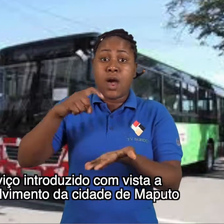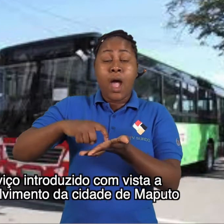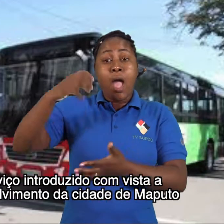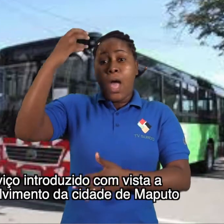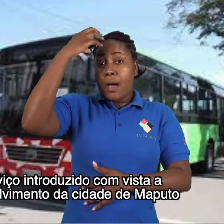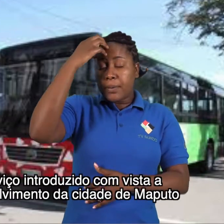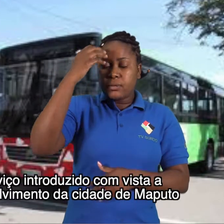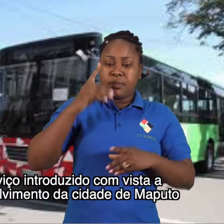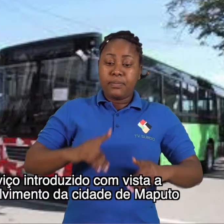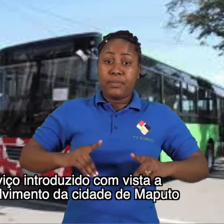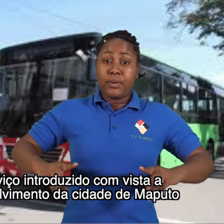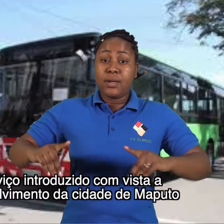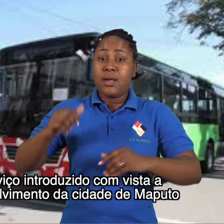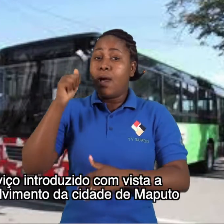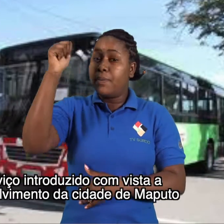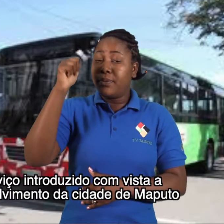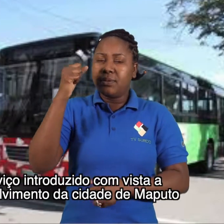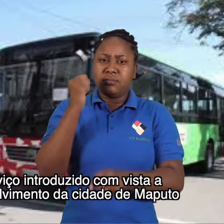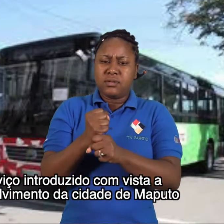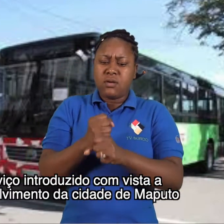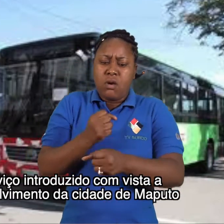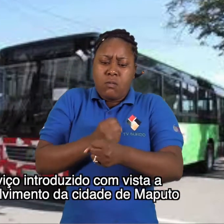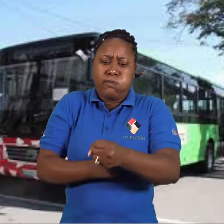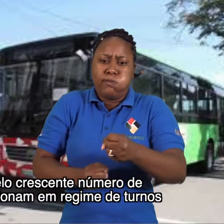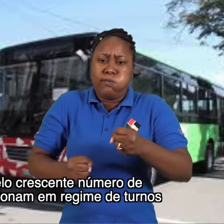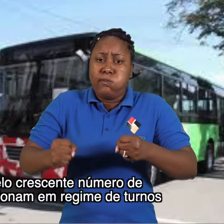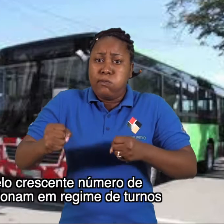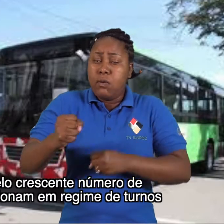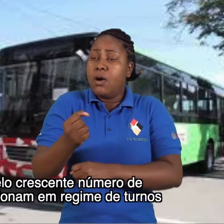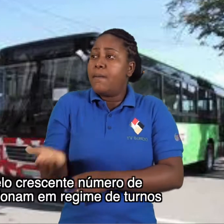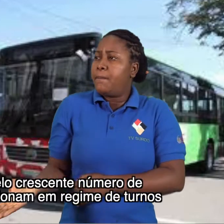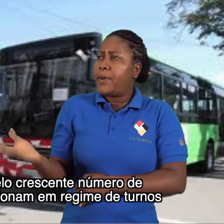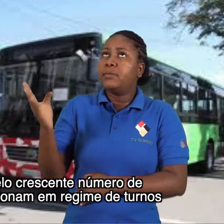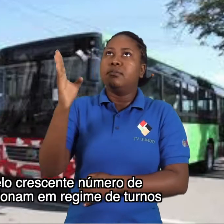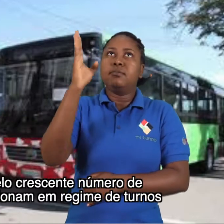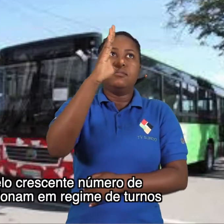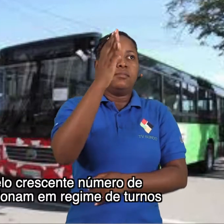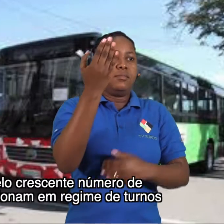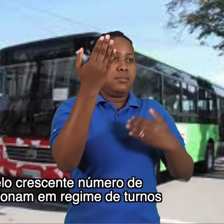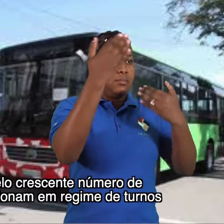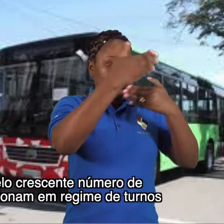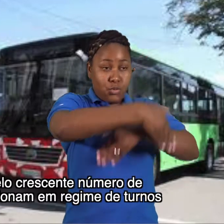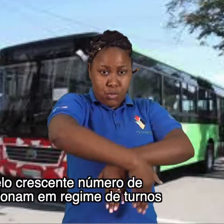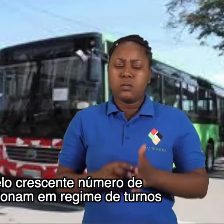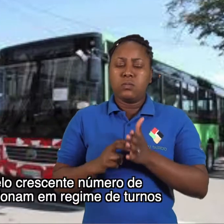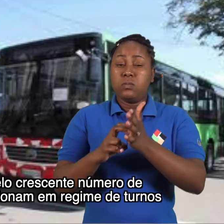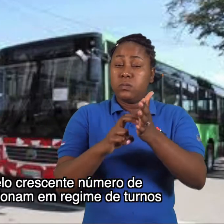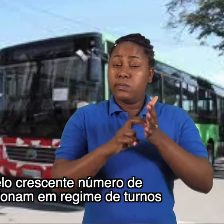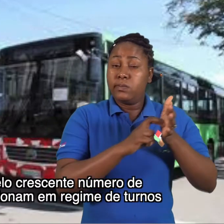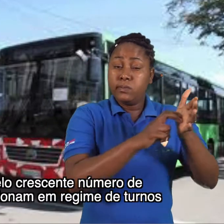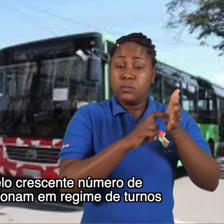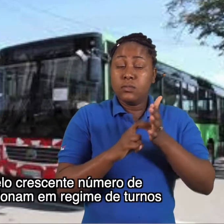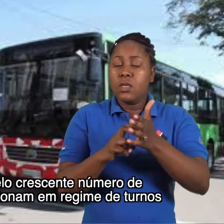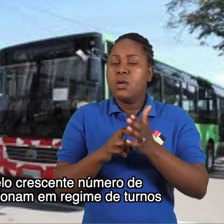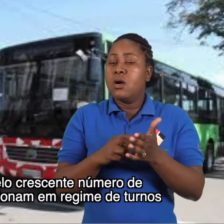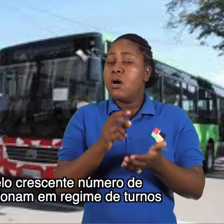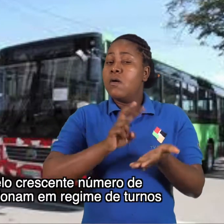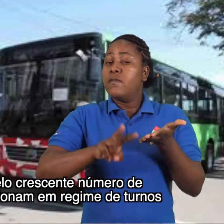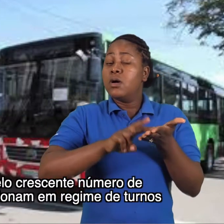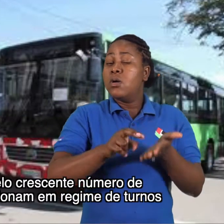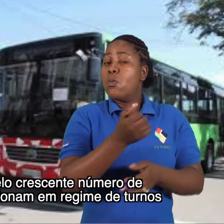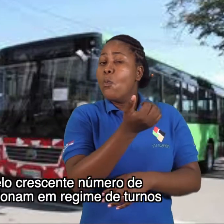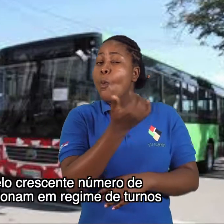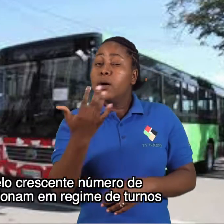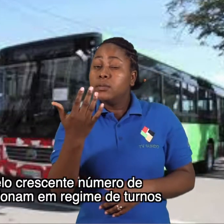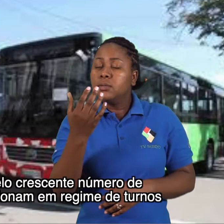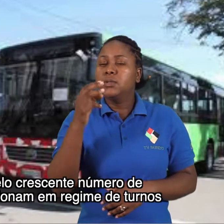com vista a responder ao desenvolvimento da cidade de Maputo, caracterizado pelo crescente número de empresas que funcionam